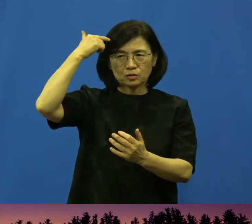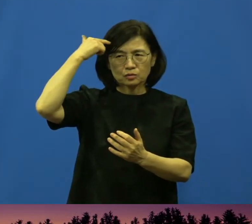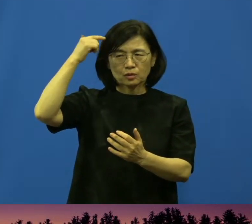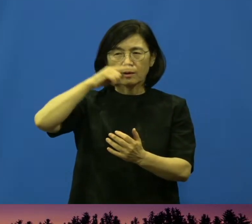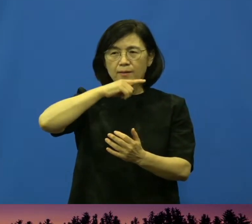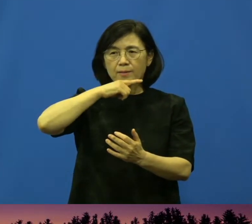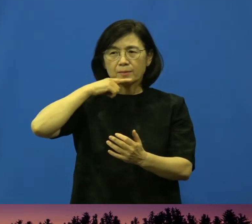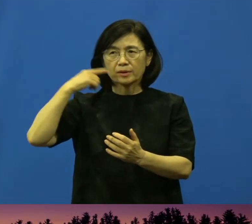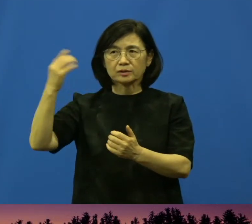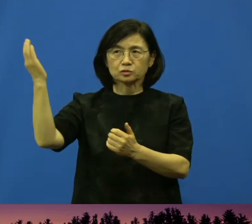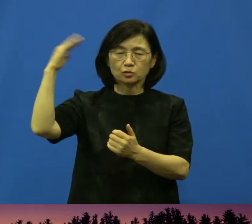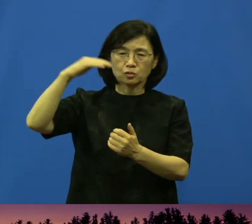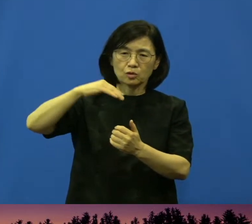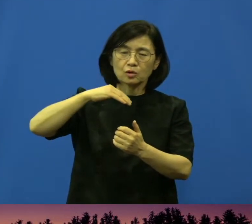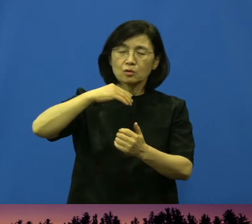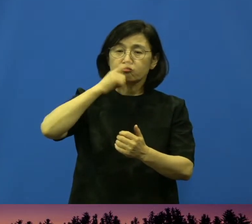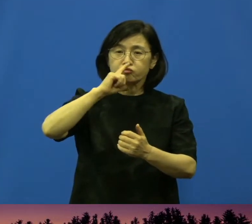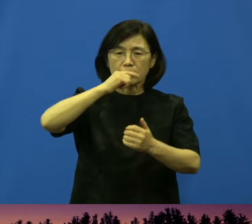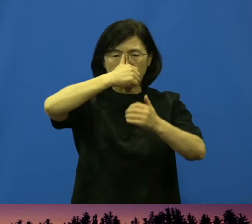내려가 죽는 거예요.